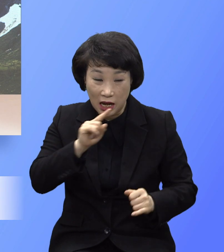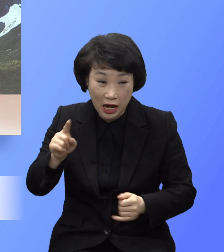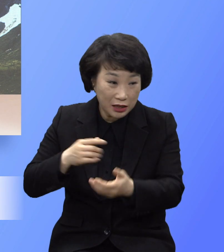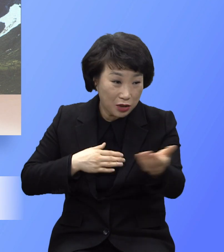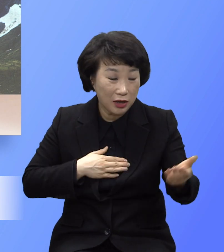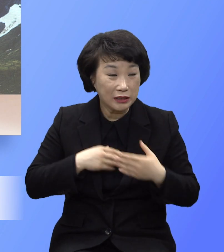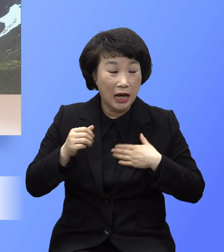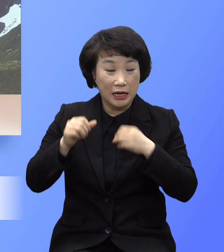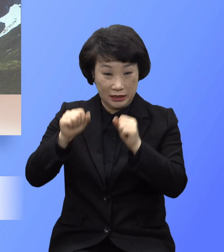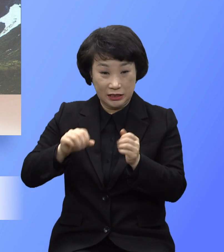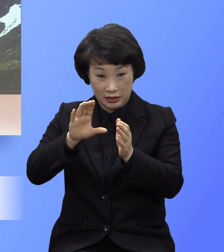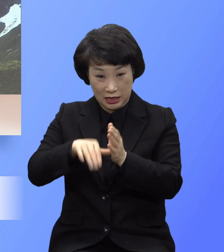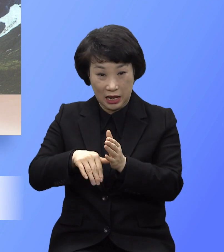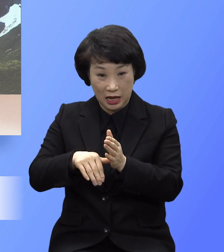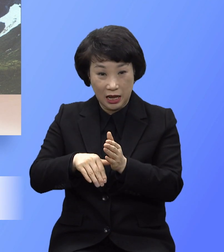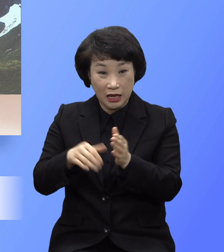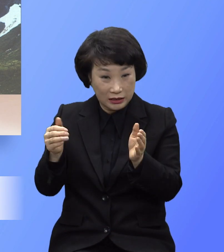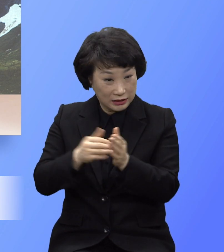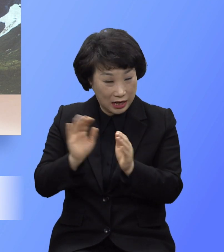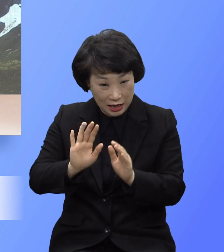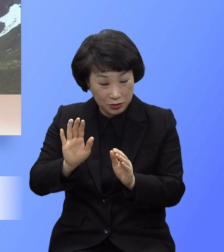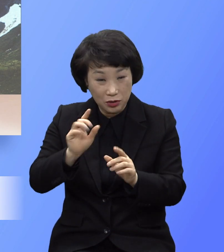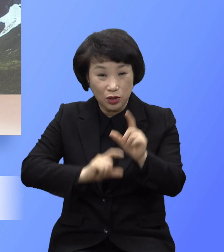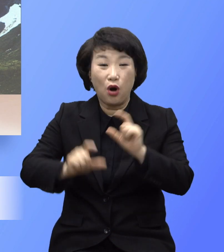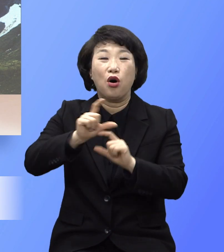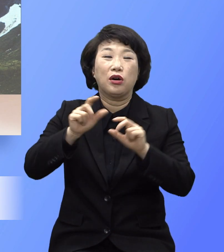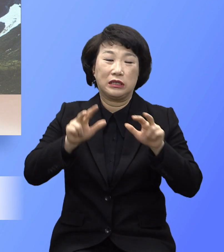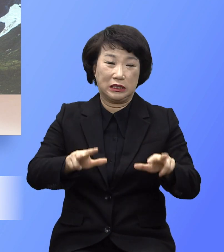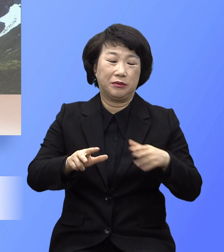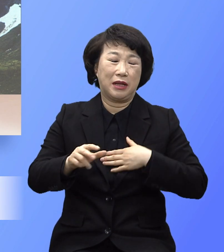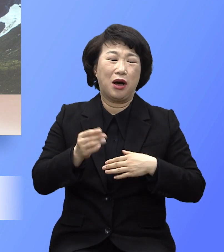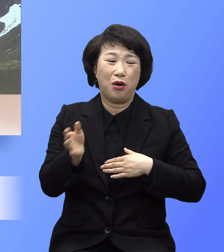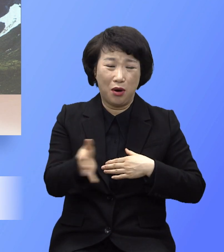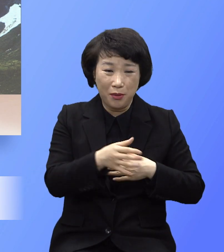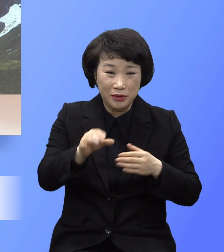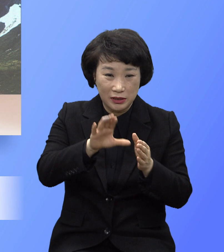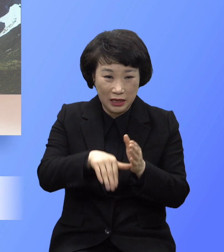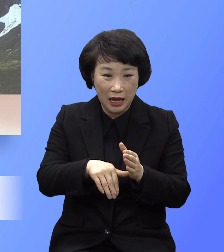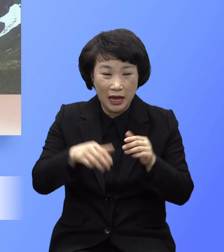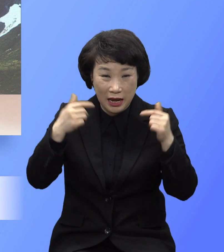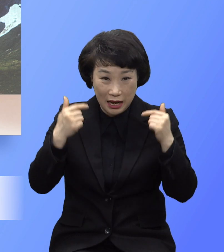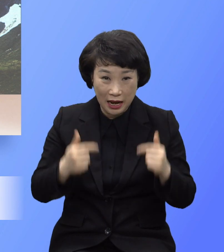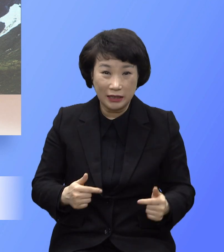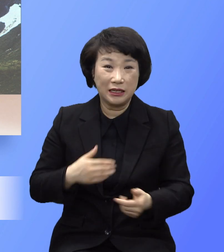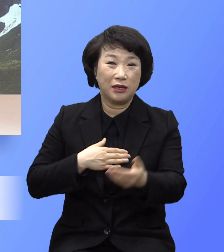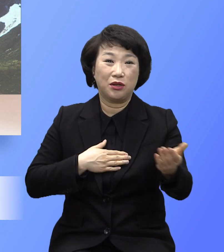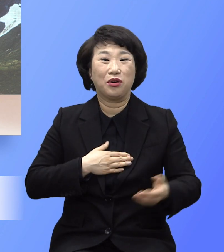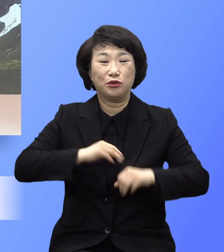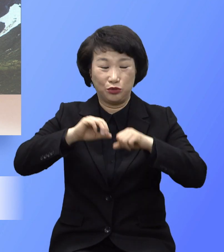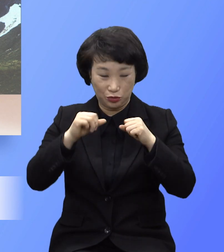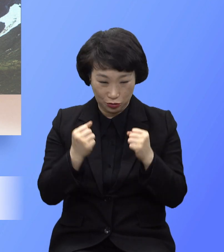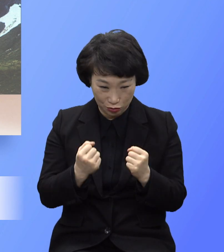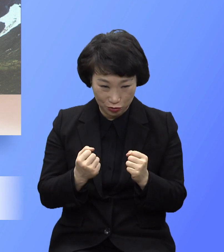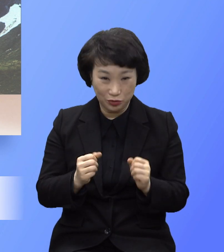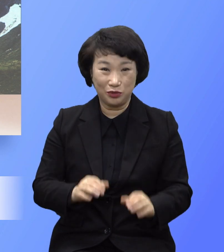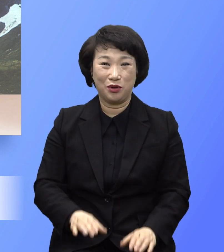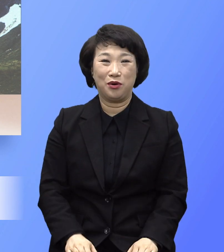나 있을 때뿐 아니라 더욱 지금 나 없을 때에도 항상